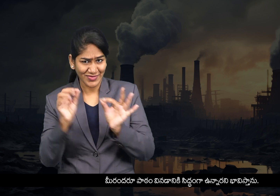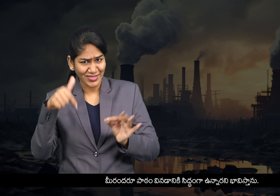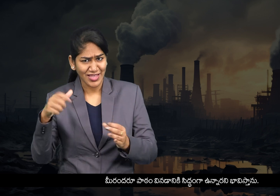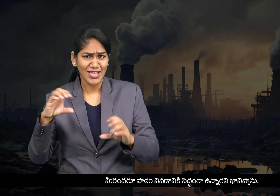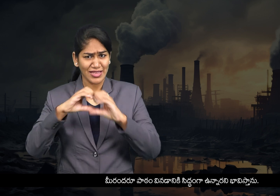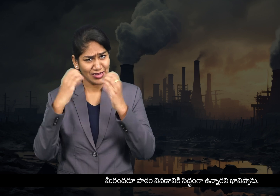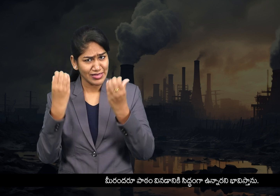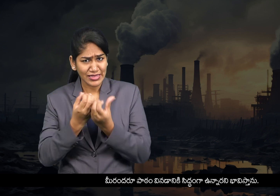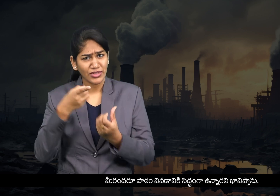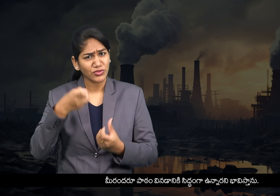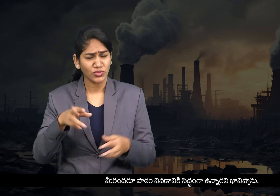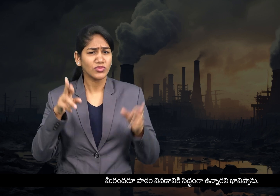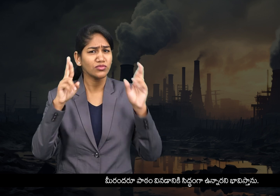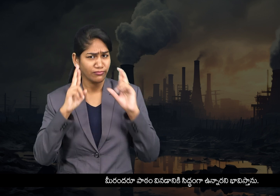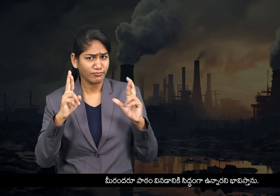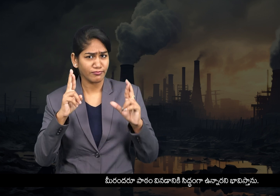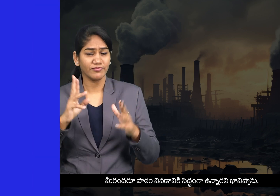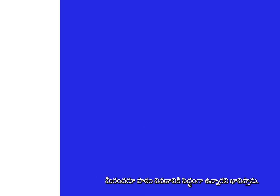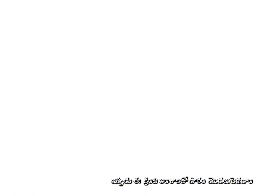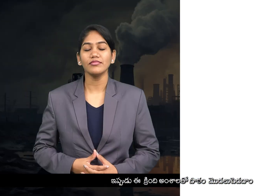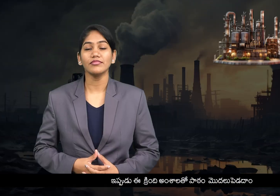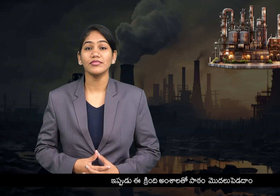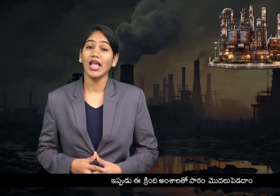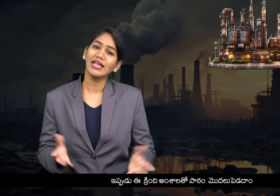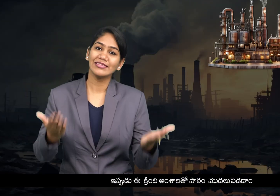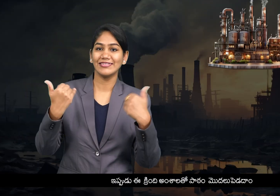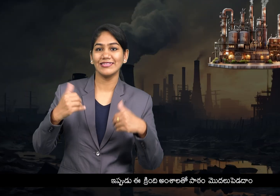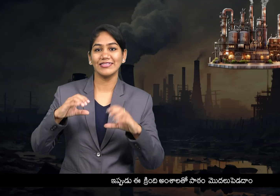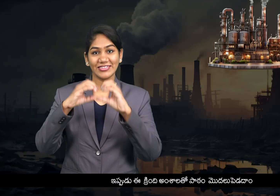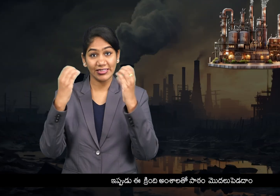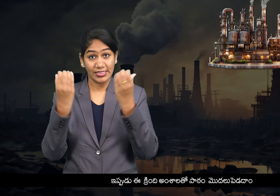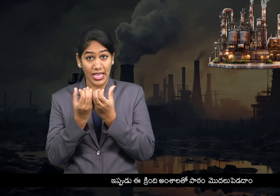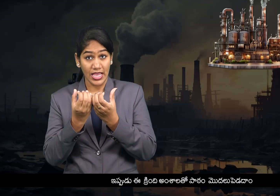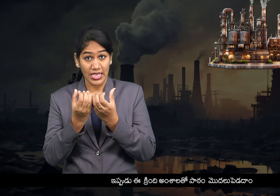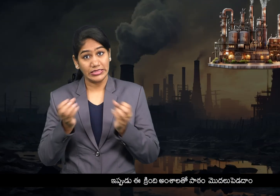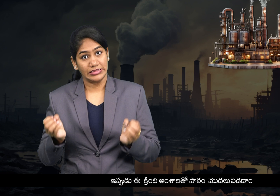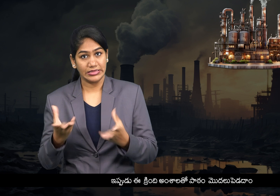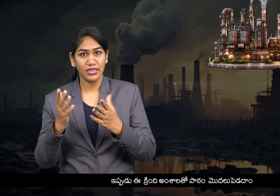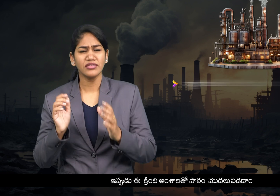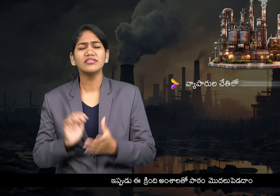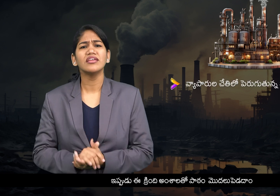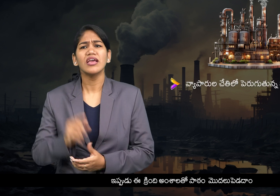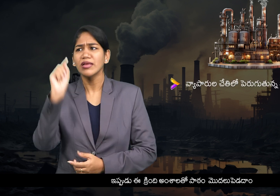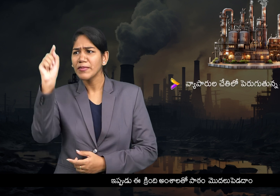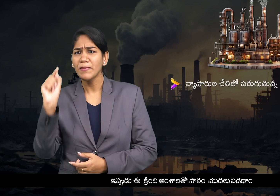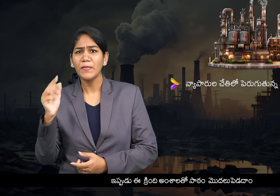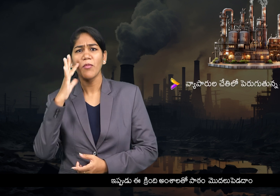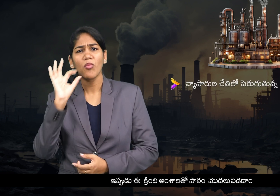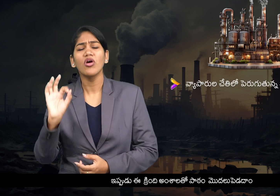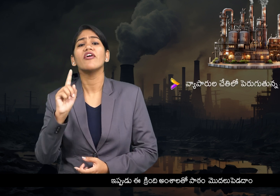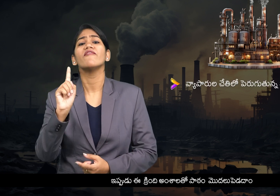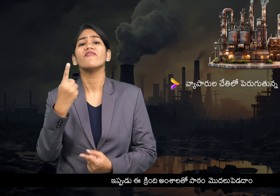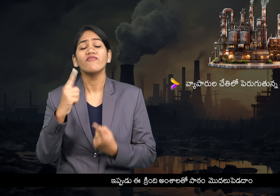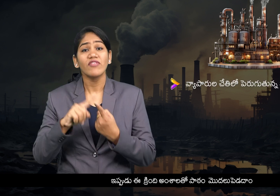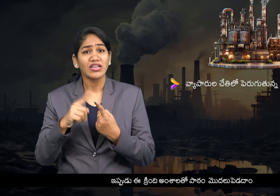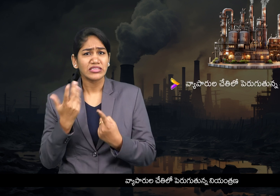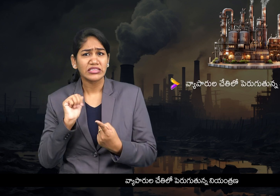సిద్ధంగా ఉన్నారని భావిస్తాను. ఇప్పుడు ఈ క్రింది అంశాలతో పాఠం మొదలు పెడదాం.